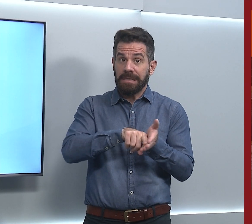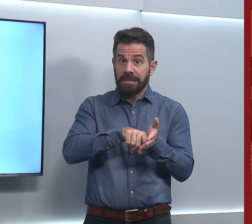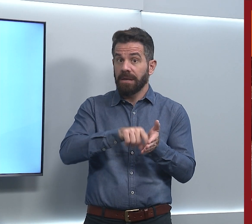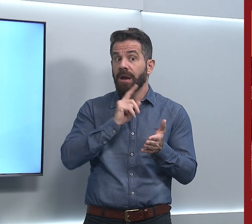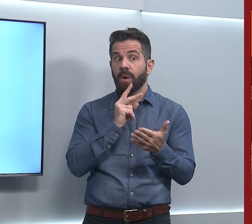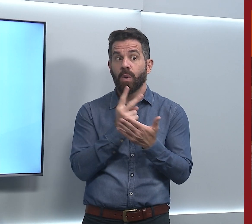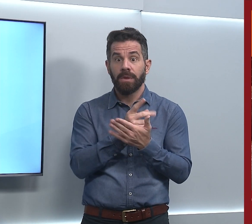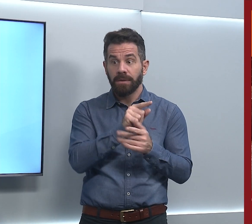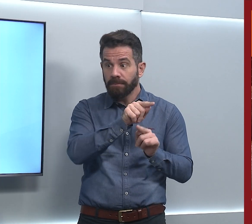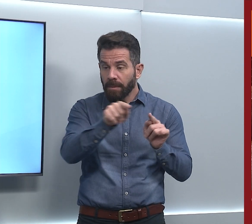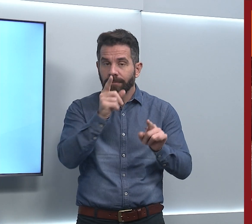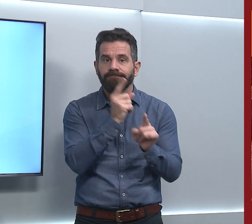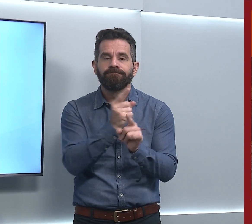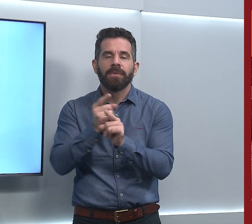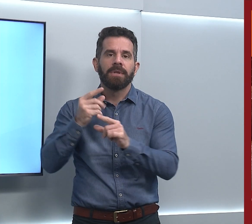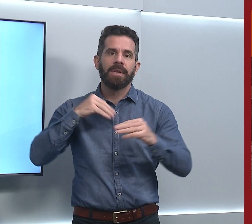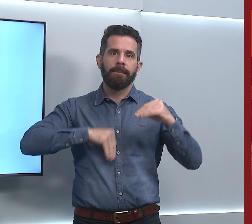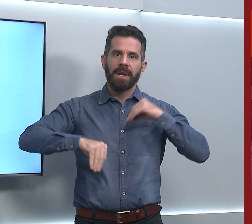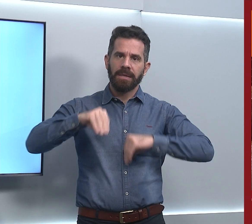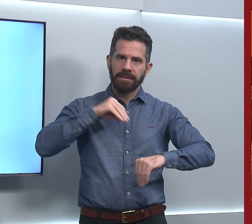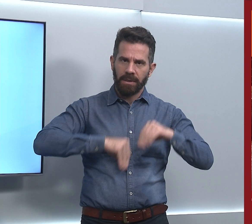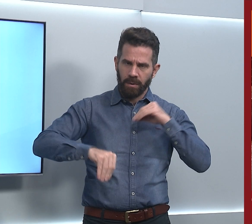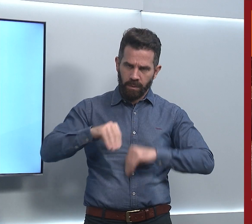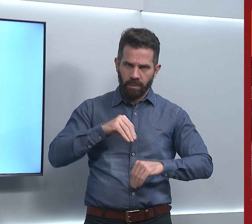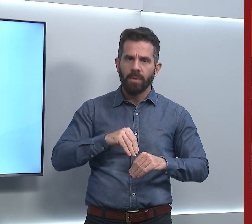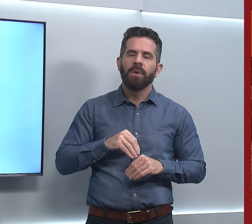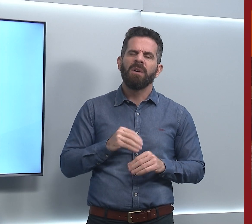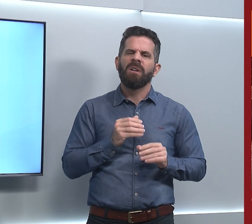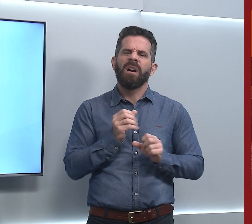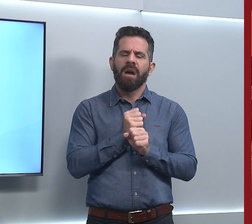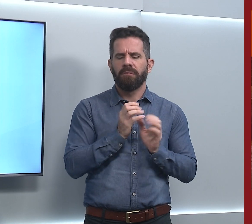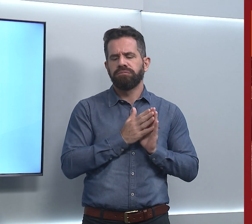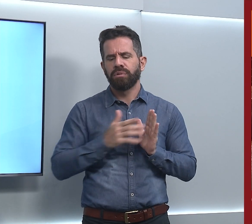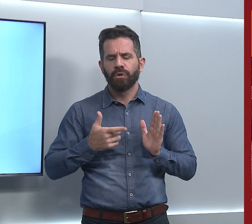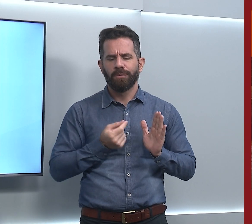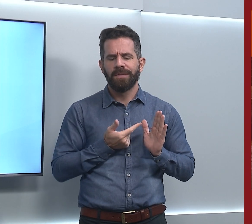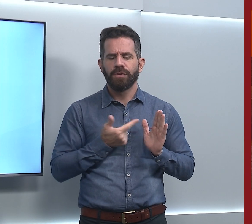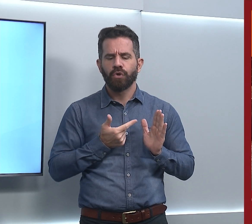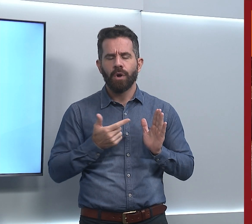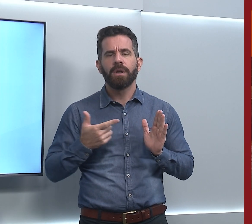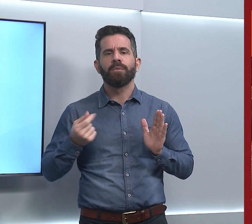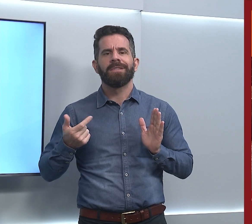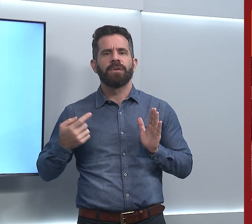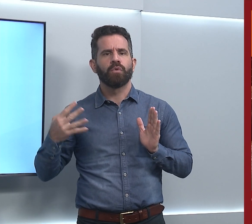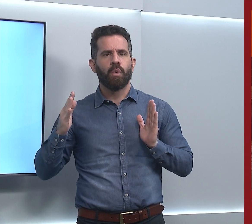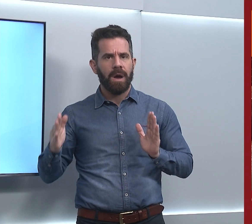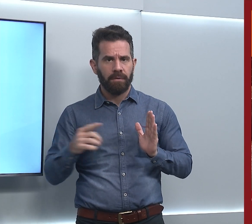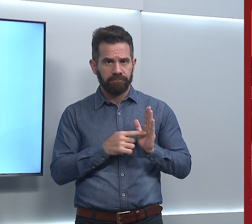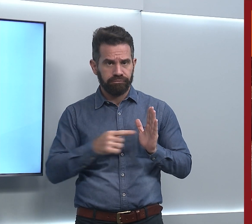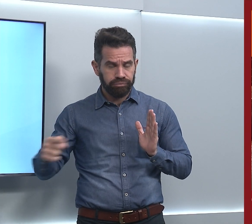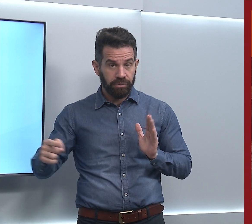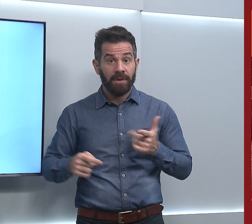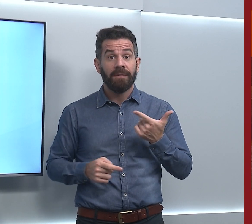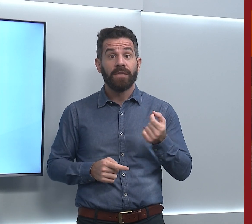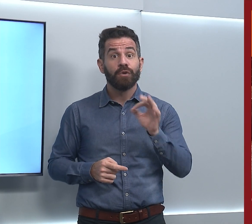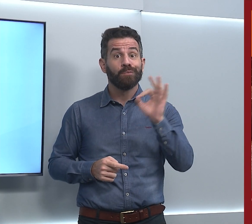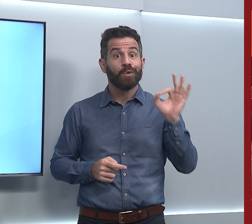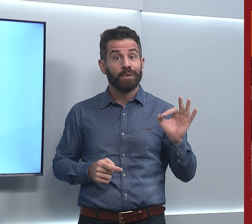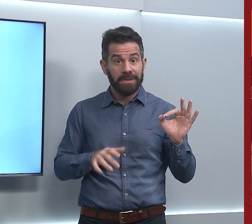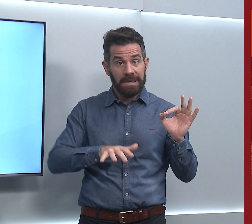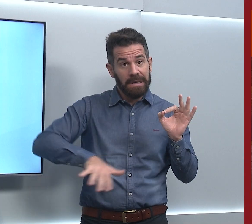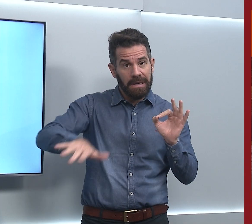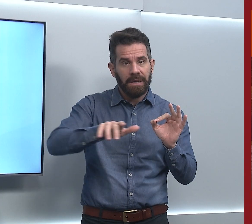22.700 profissionais entre 2022 e 2024. O levantamento mostra ainda que 20%